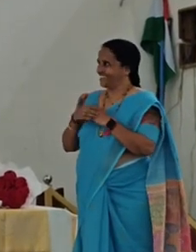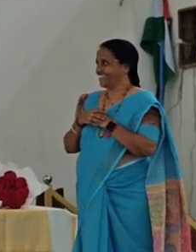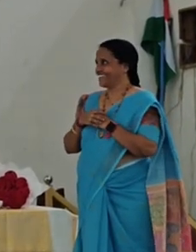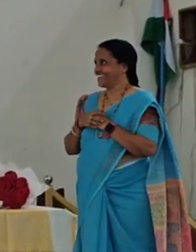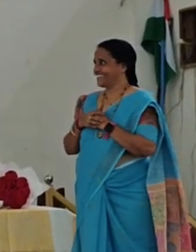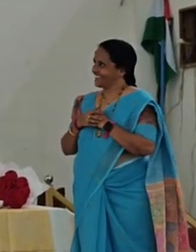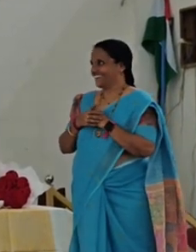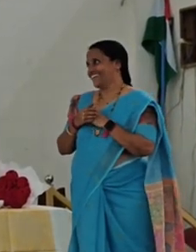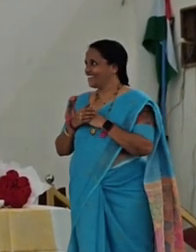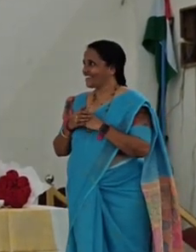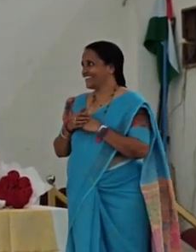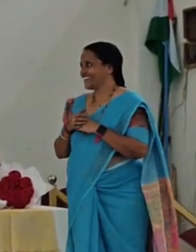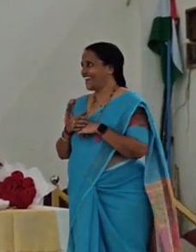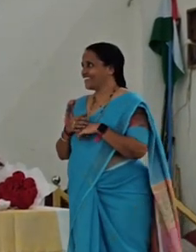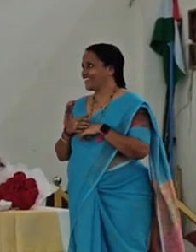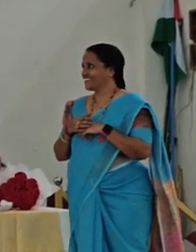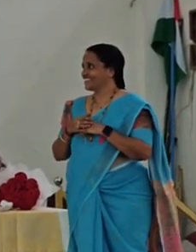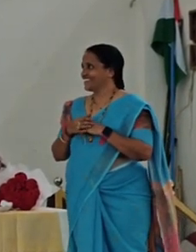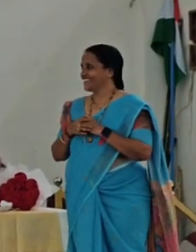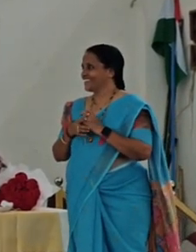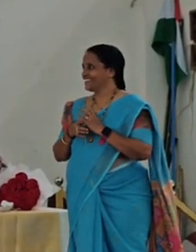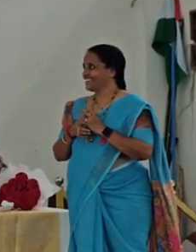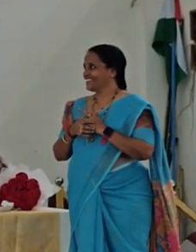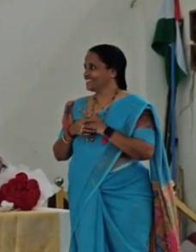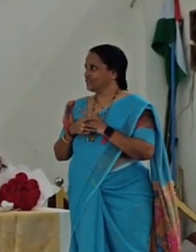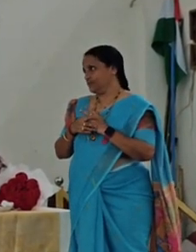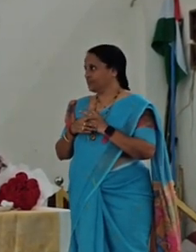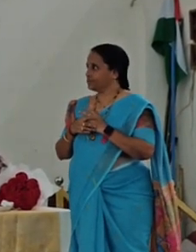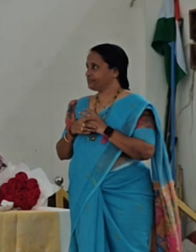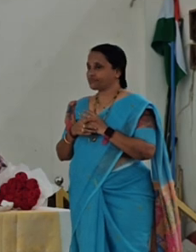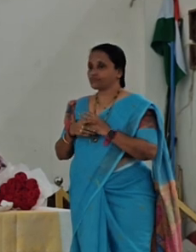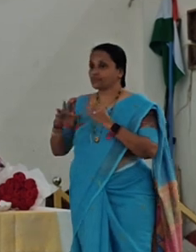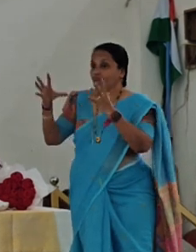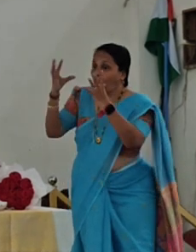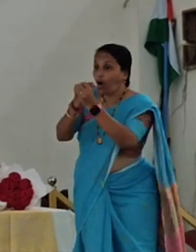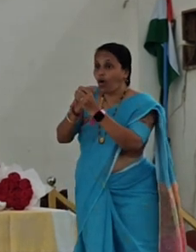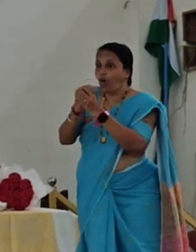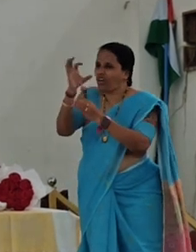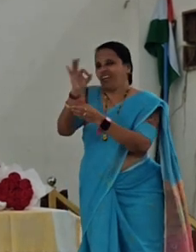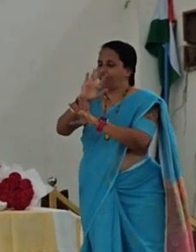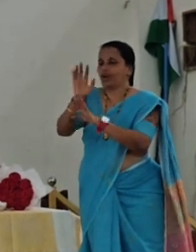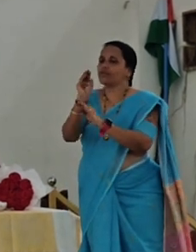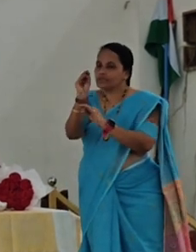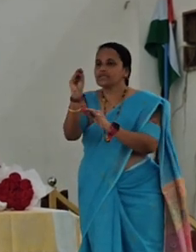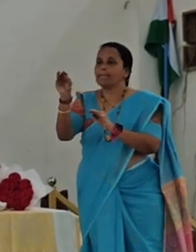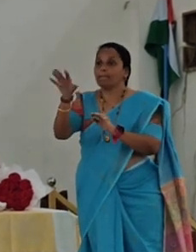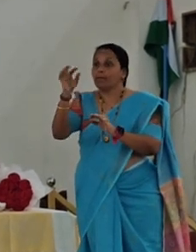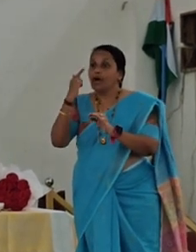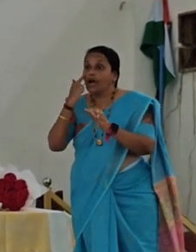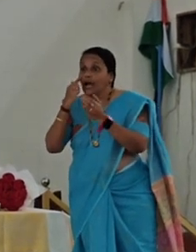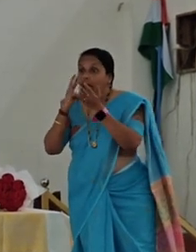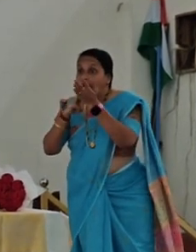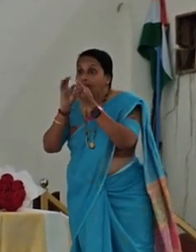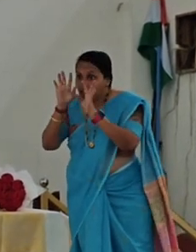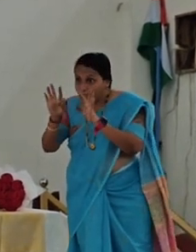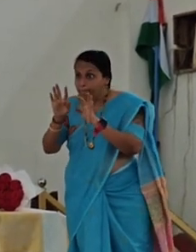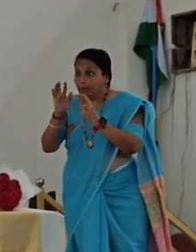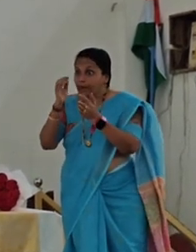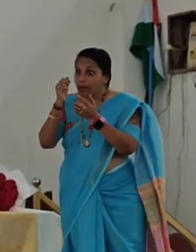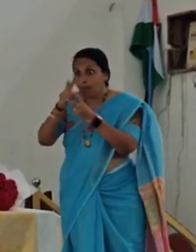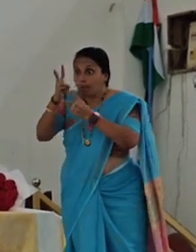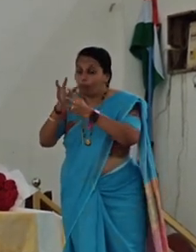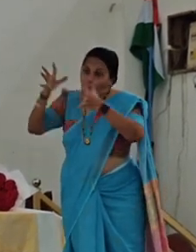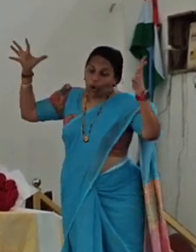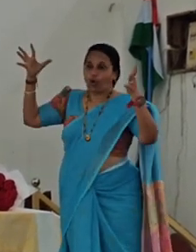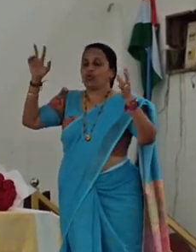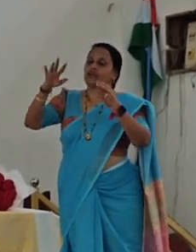మొత్తం అమలు పరిచేదానికి చేస్తాం. ఎందుకంటే అన్ని ఆఫీసులో కానీ అన్ని చోట్ల కానీ మనం